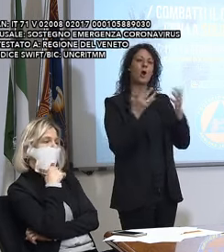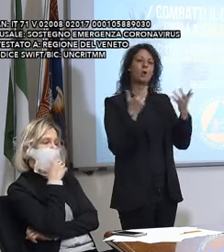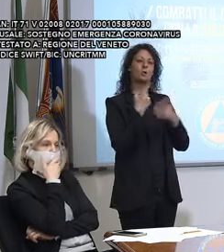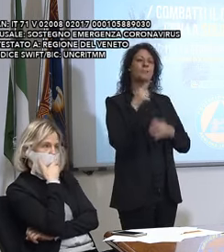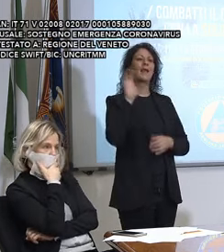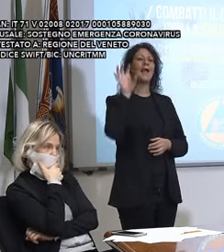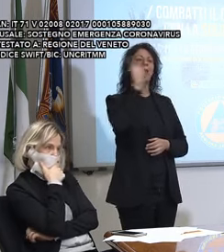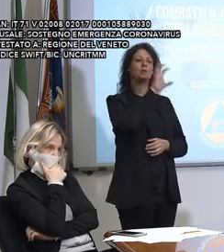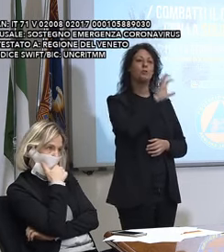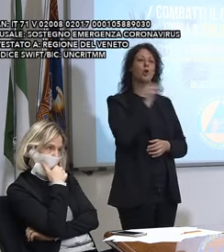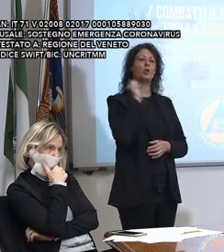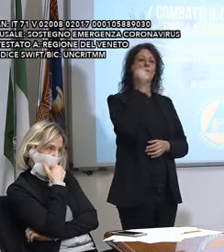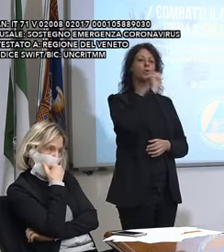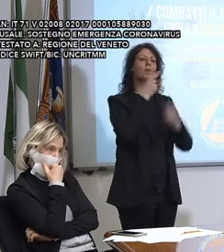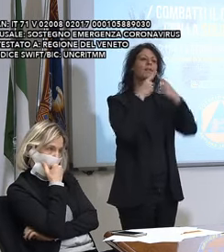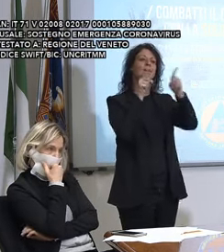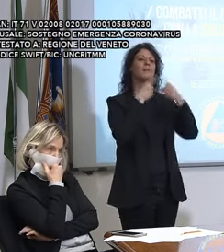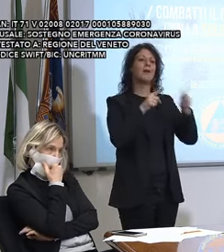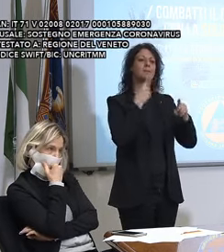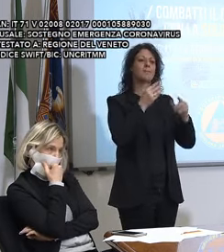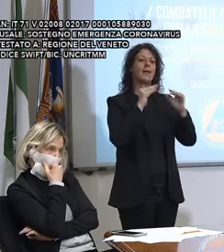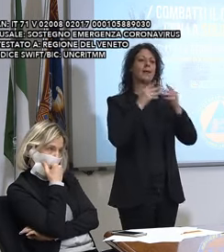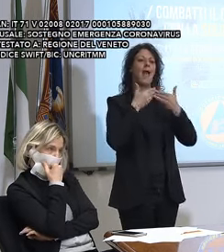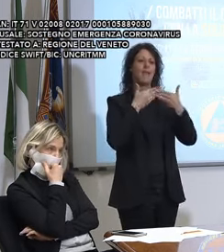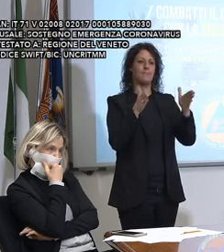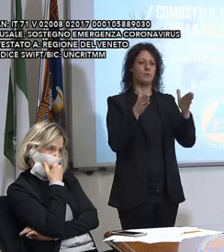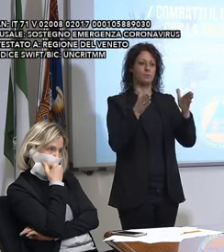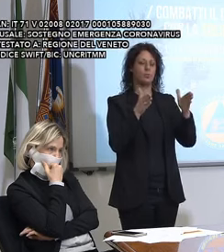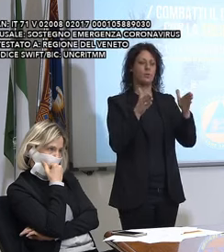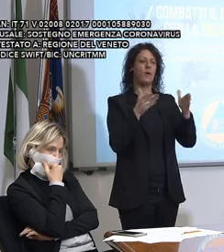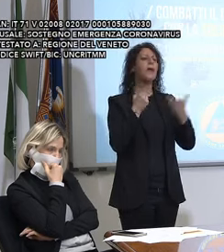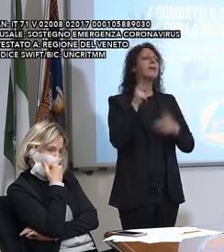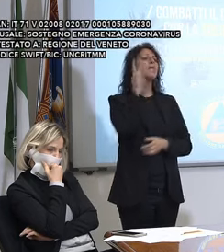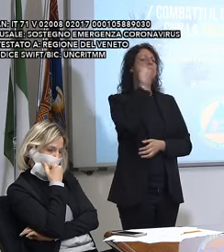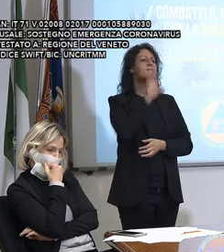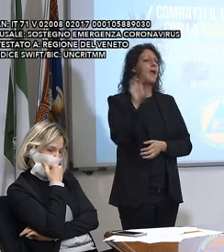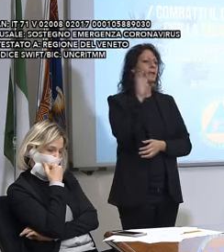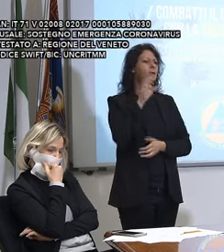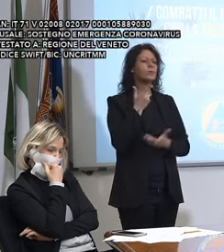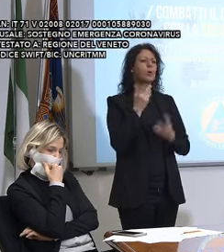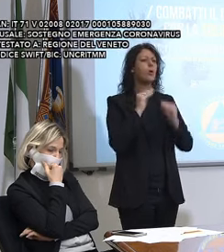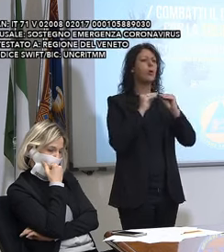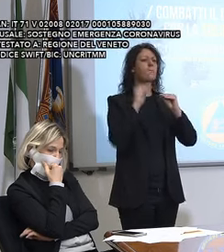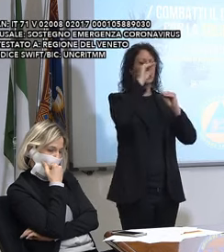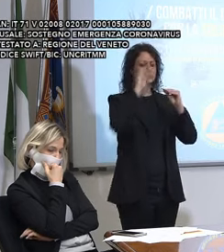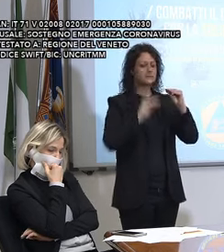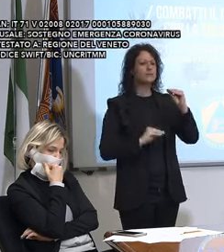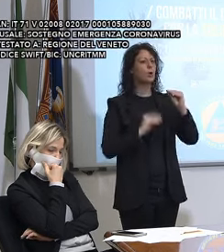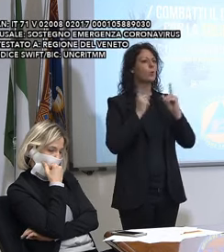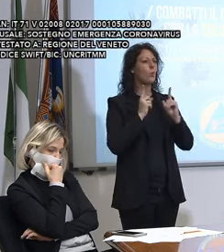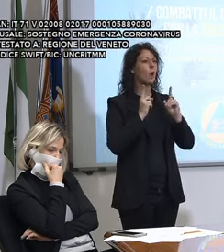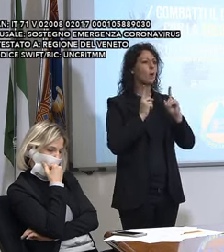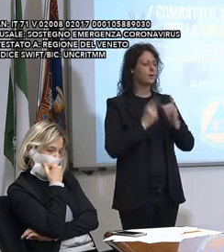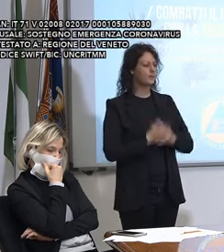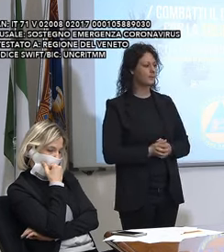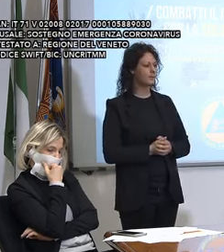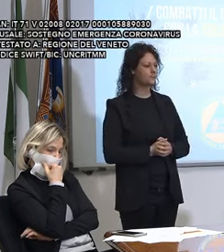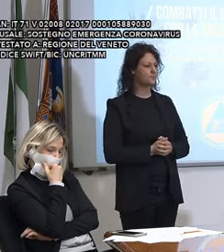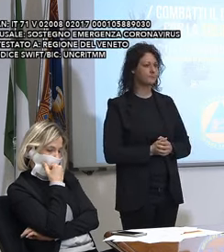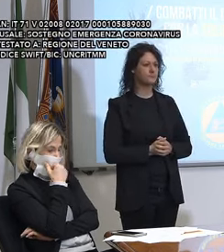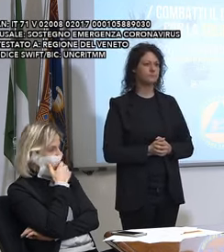sì, in quale posizione pone il Veneto? Guardate, io sono per esprimere una considerazione dopo